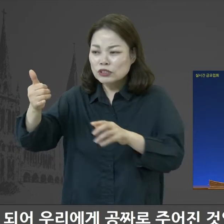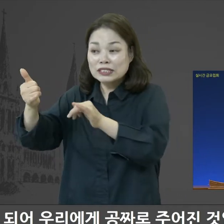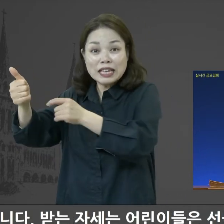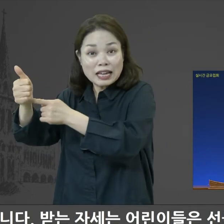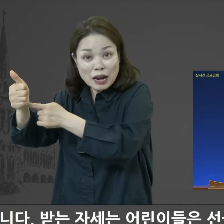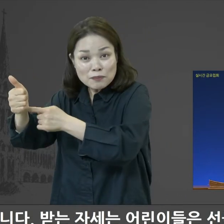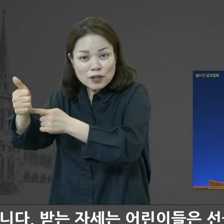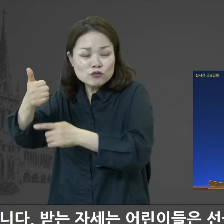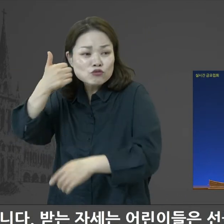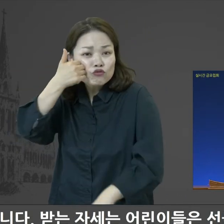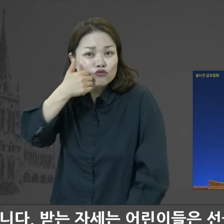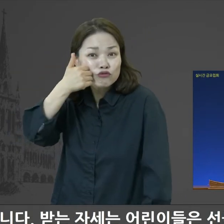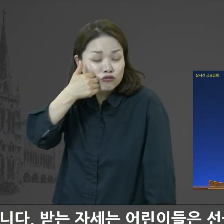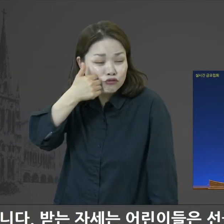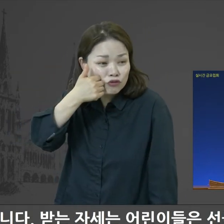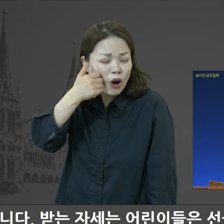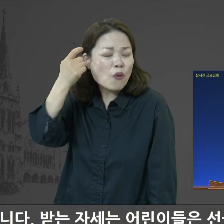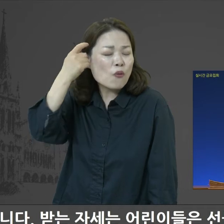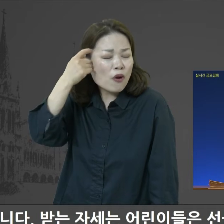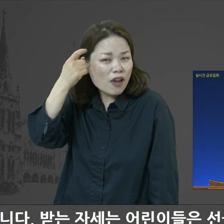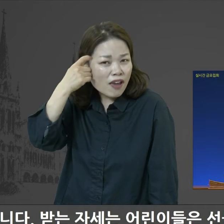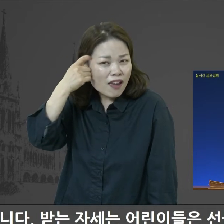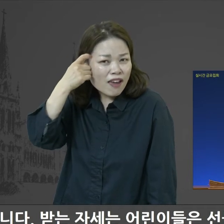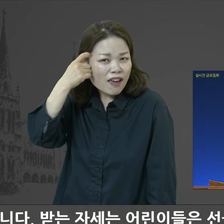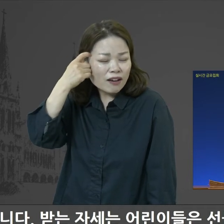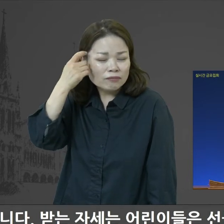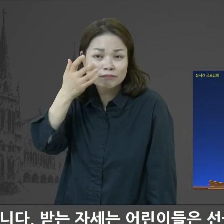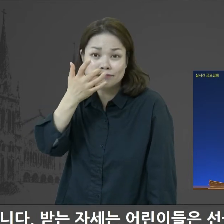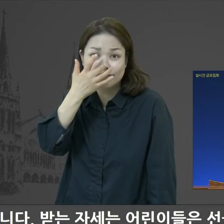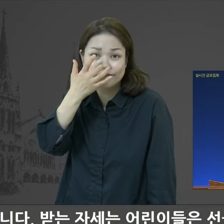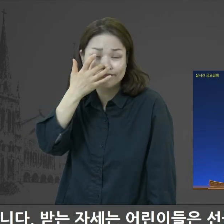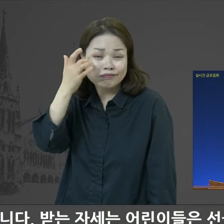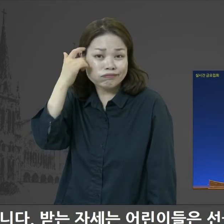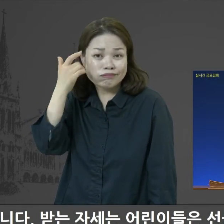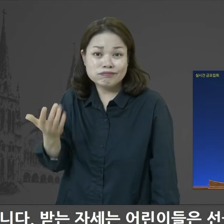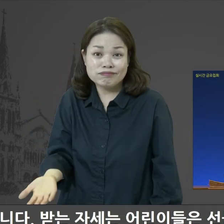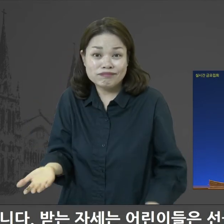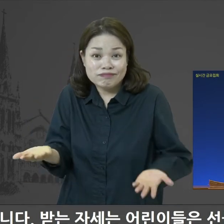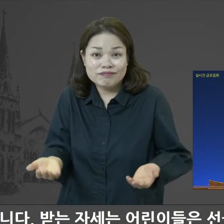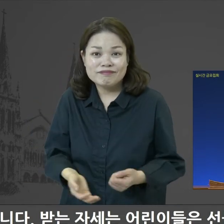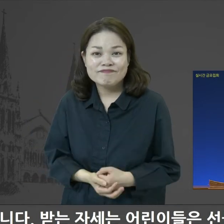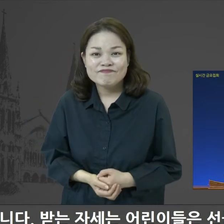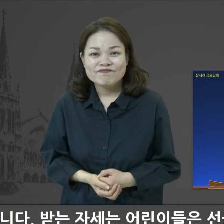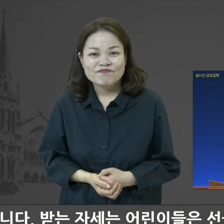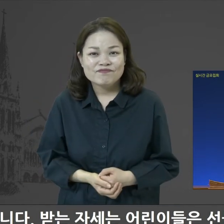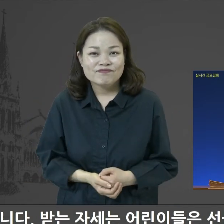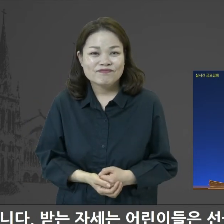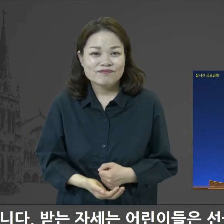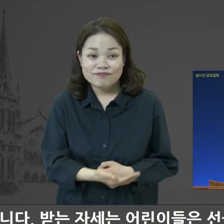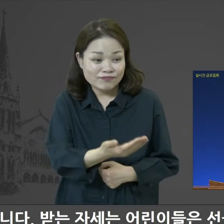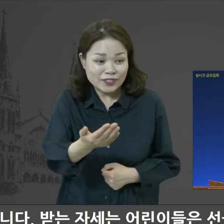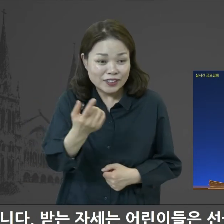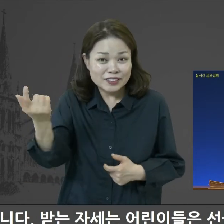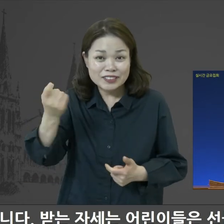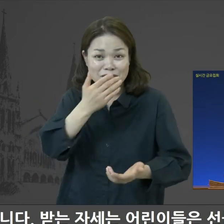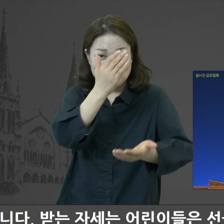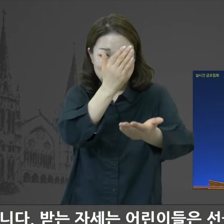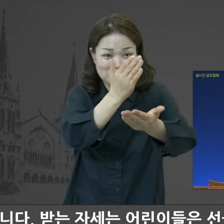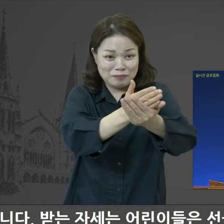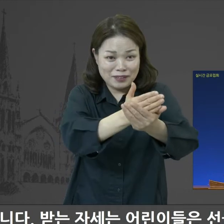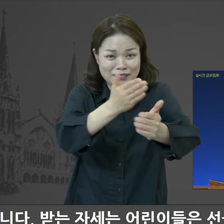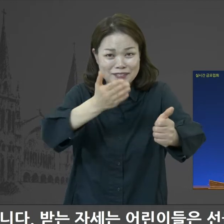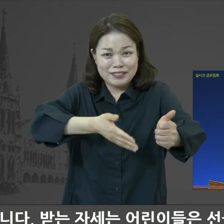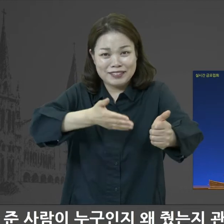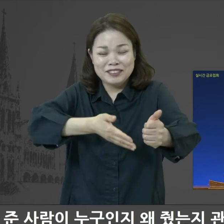사람이 누구인지 왜 줬는지 별 관심이 없습니다. 여러분, 그러지 마시기를 주 안에서